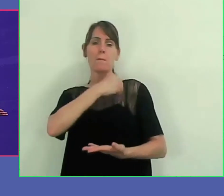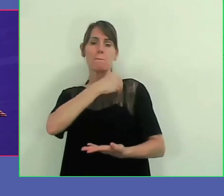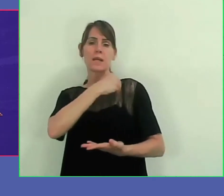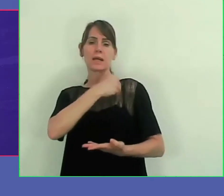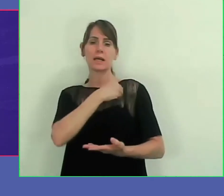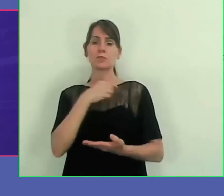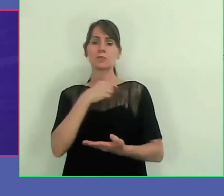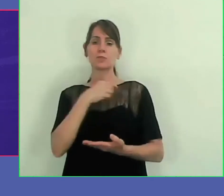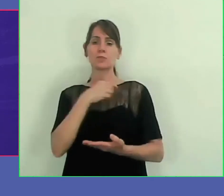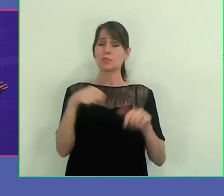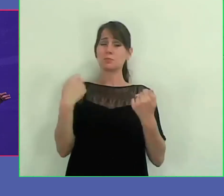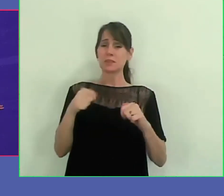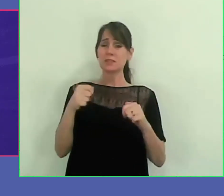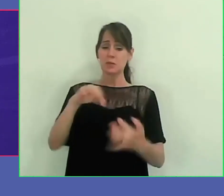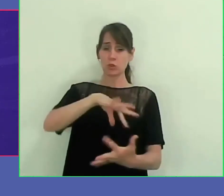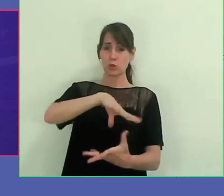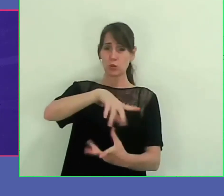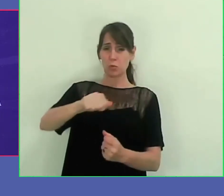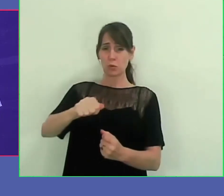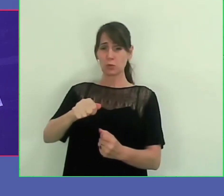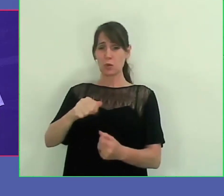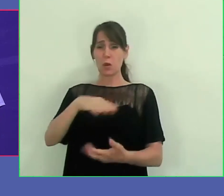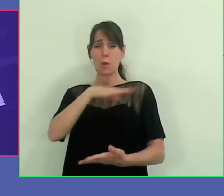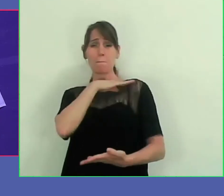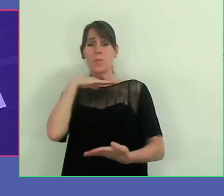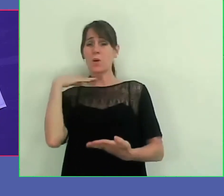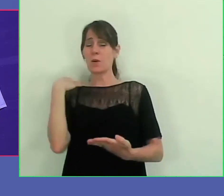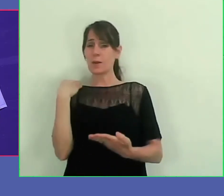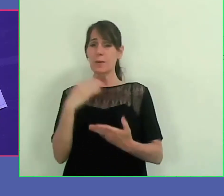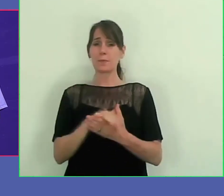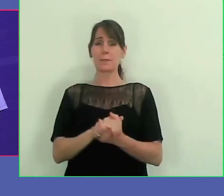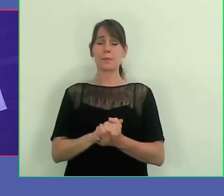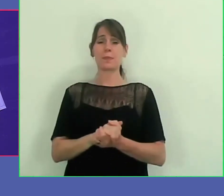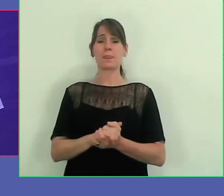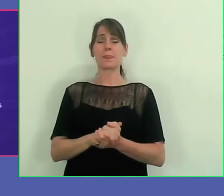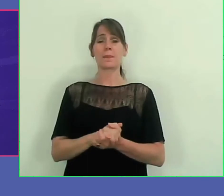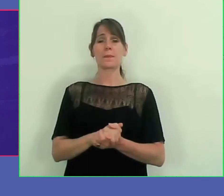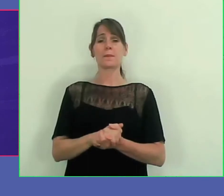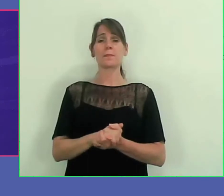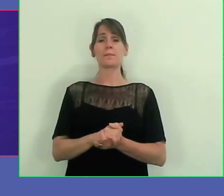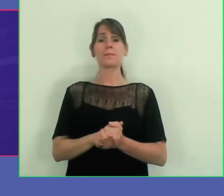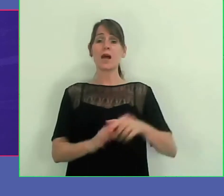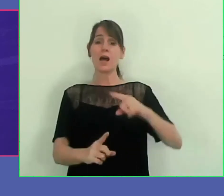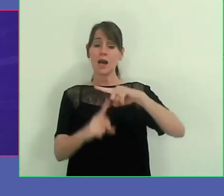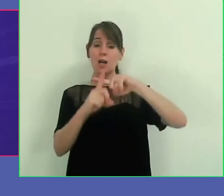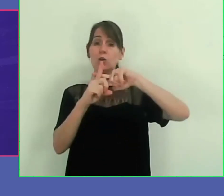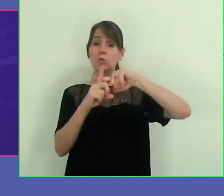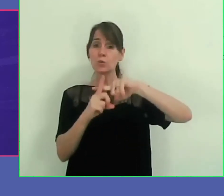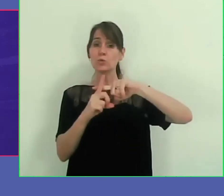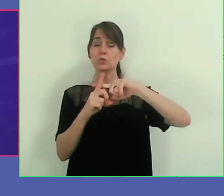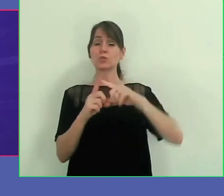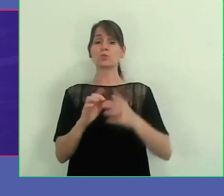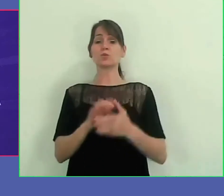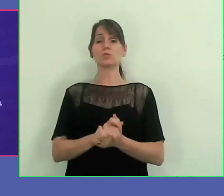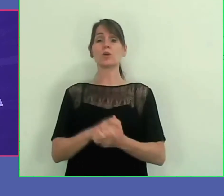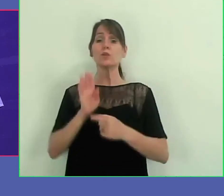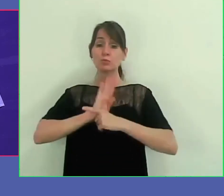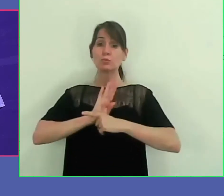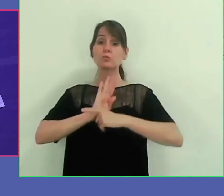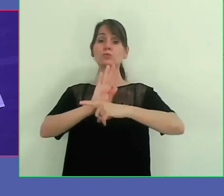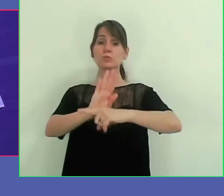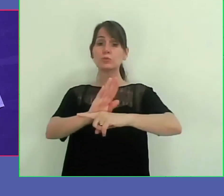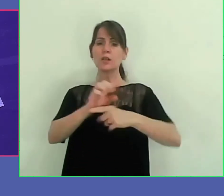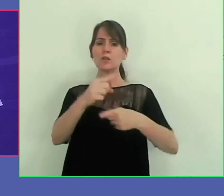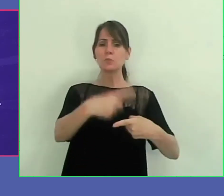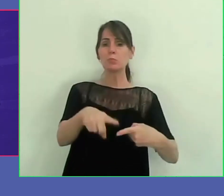mundo, morrer para essa natureza terrena. Então a cruz não somente solucionou os problemas